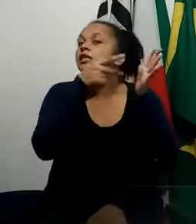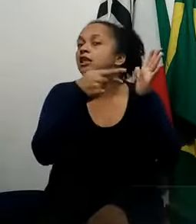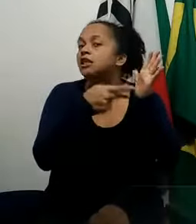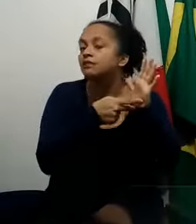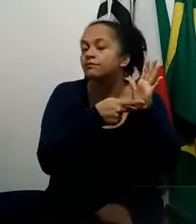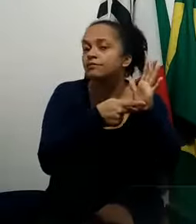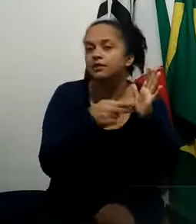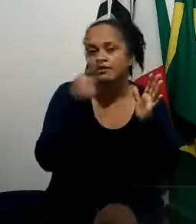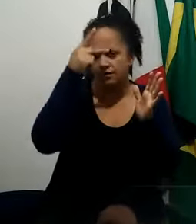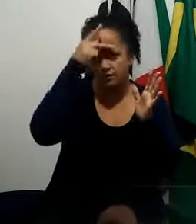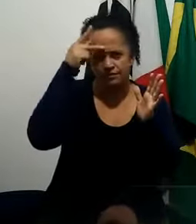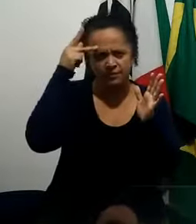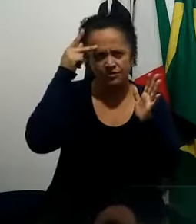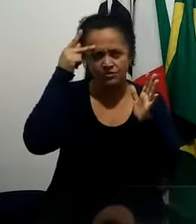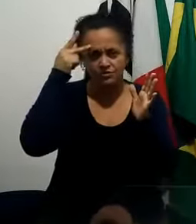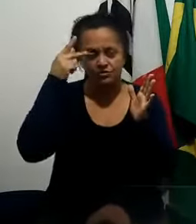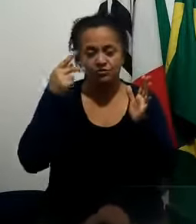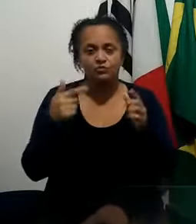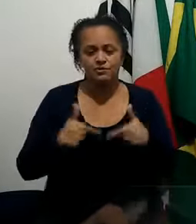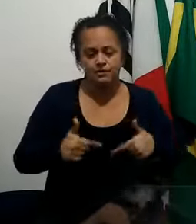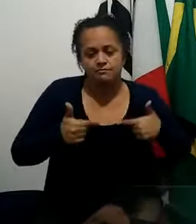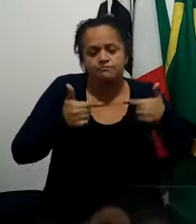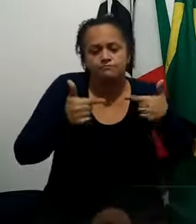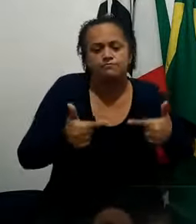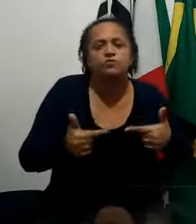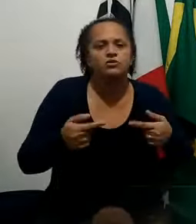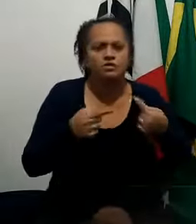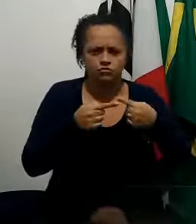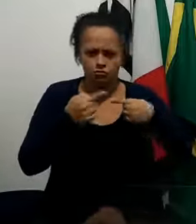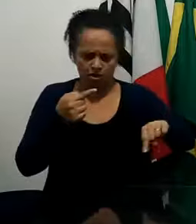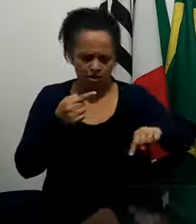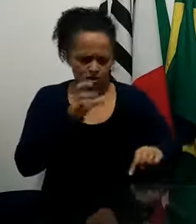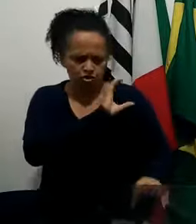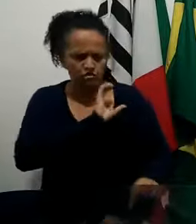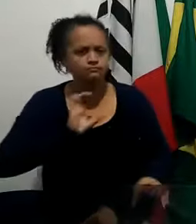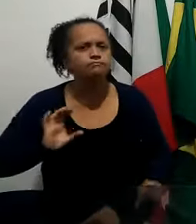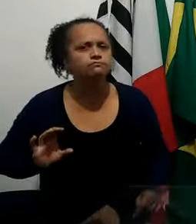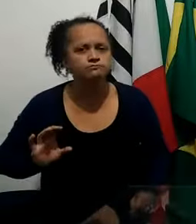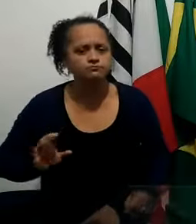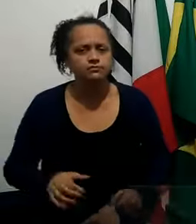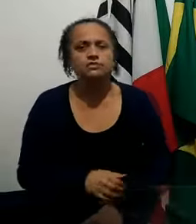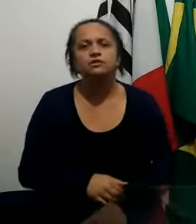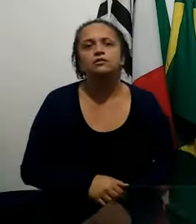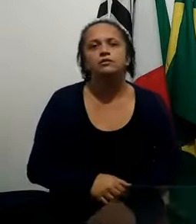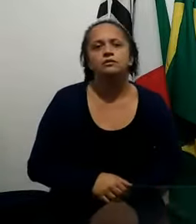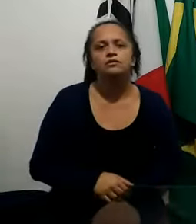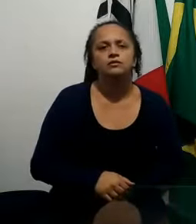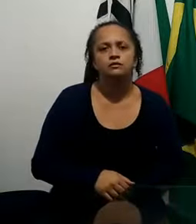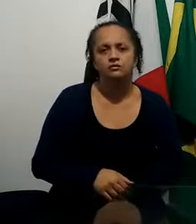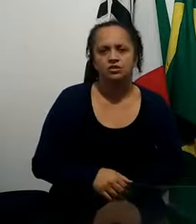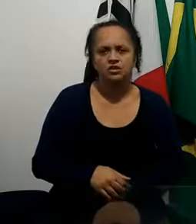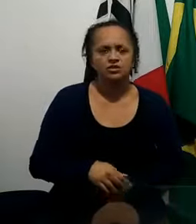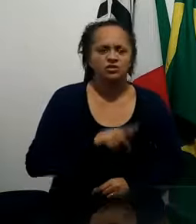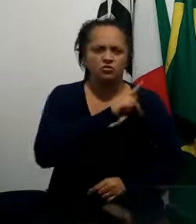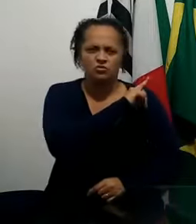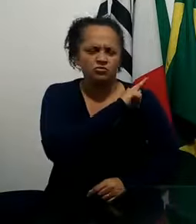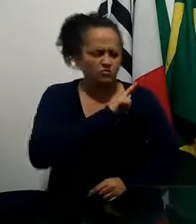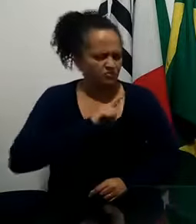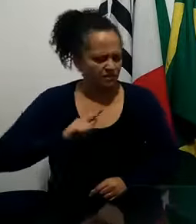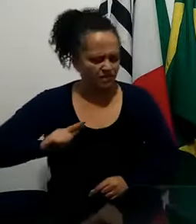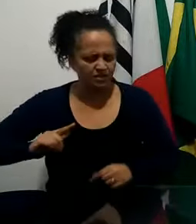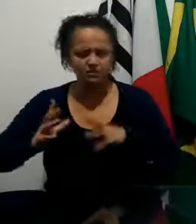anticristo. Esse que está sentado no cavalo branco é a manifestação do anticristo, governando esse mundo nos